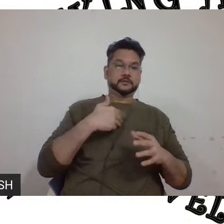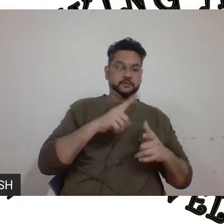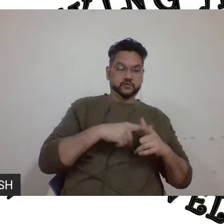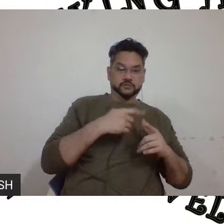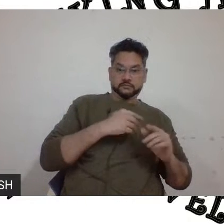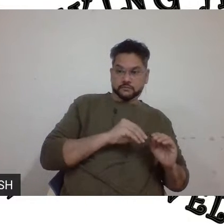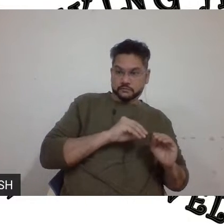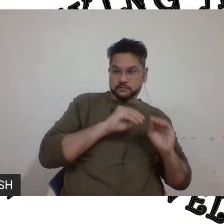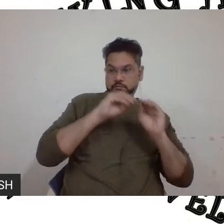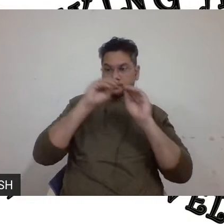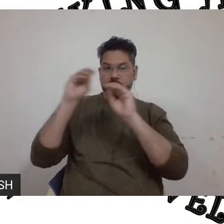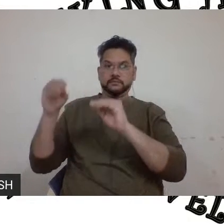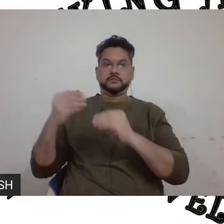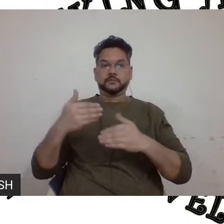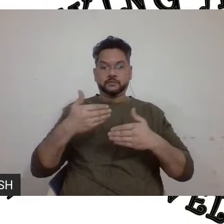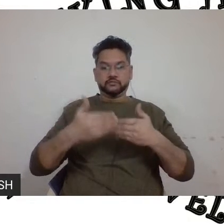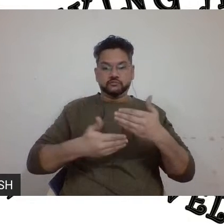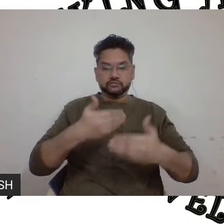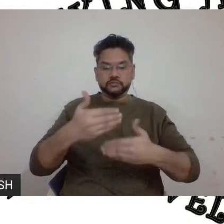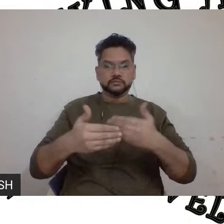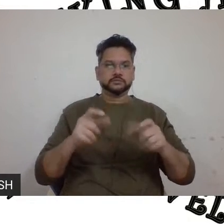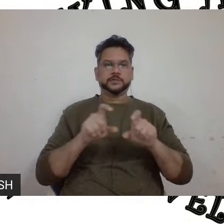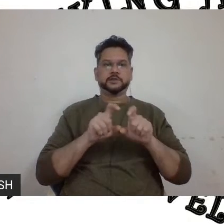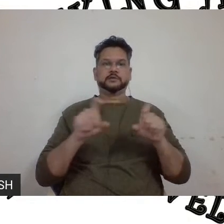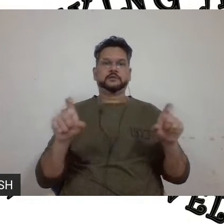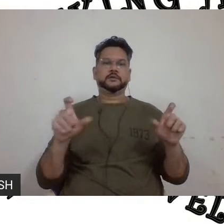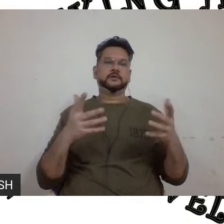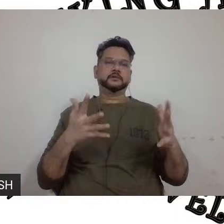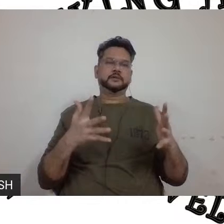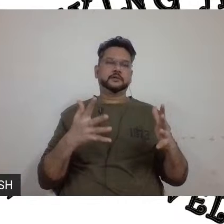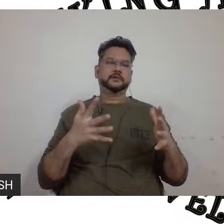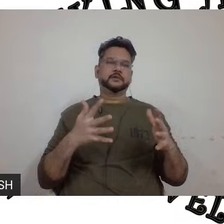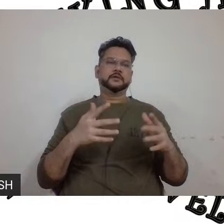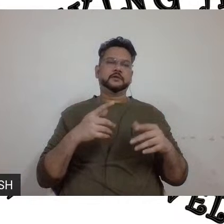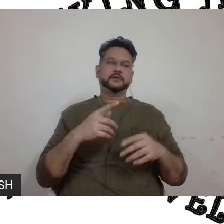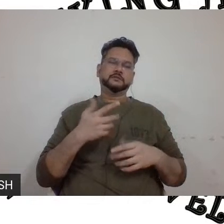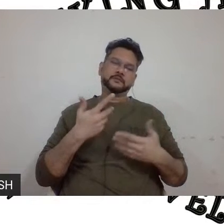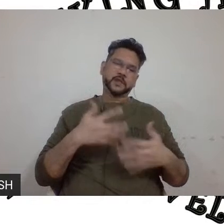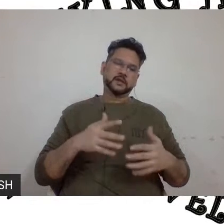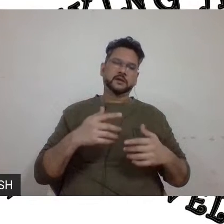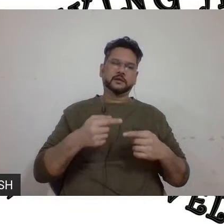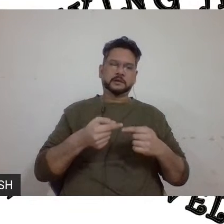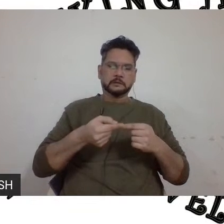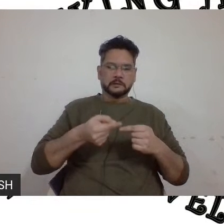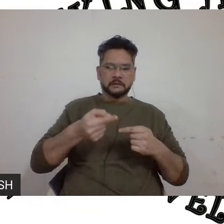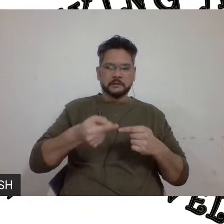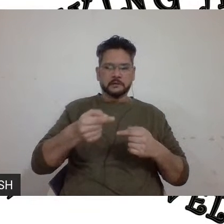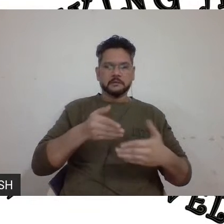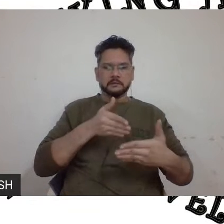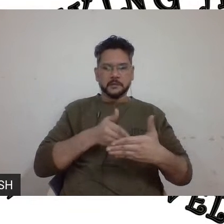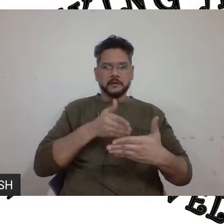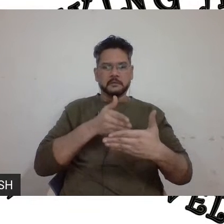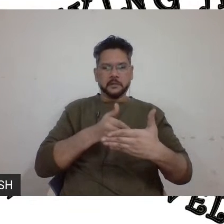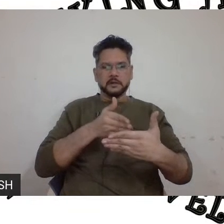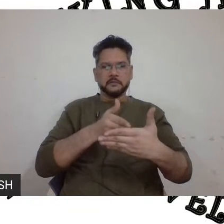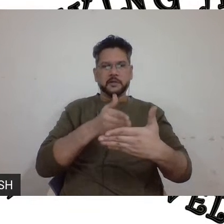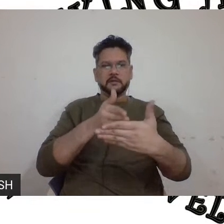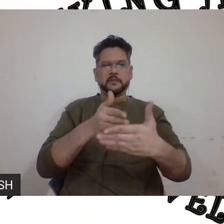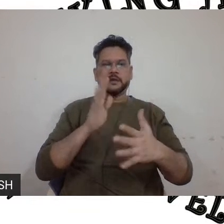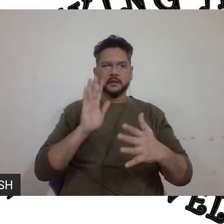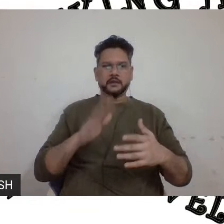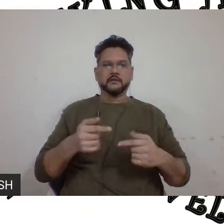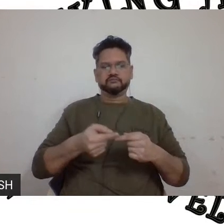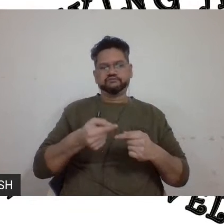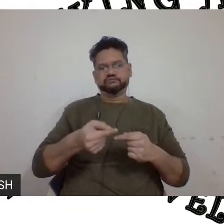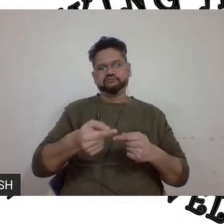होती है। तो हर मोड़ पर बैरियर और एक्सेसिबिलिटी के लिए, बैरियर